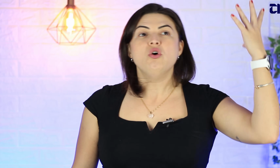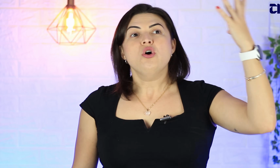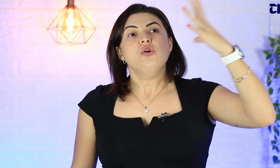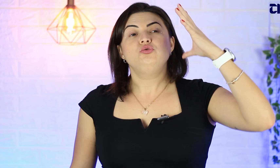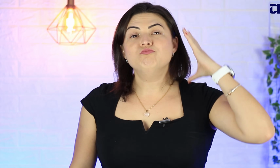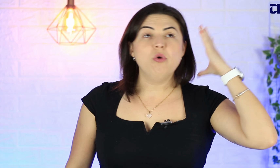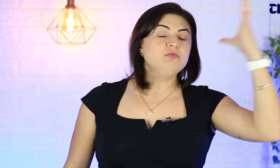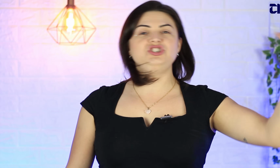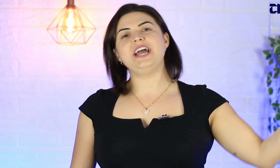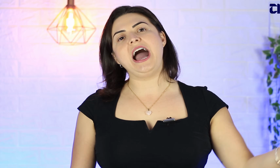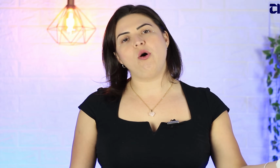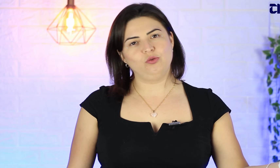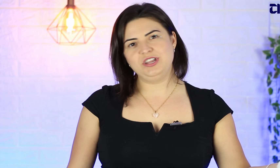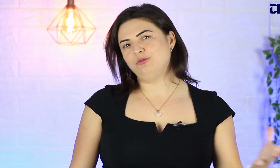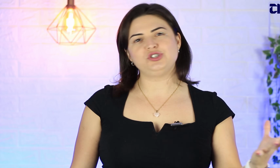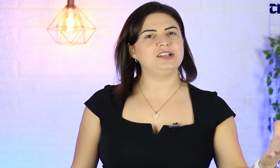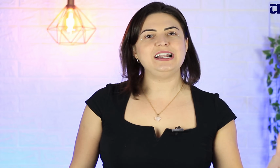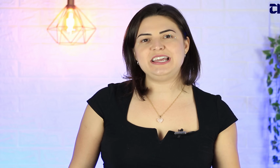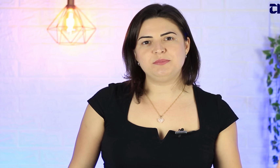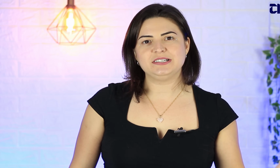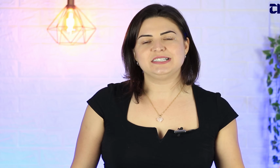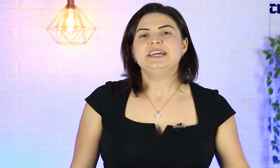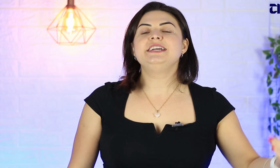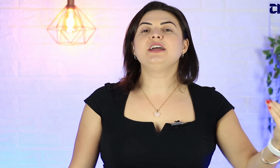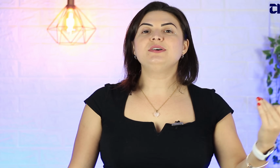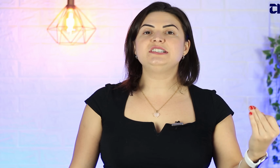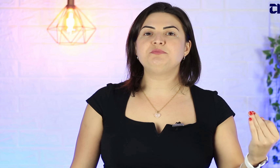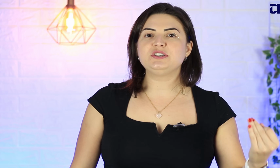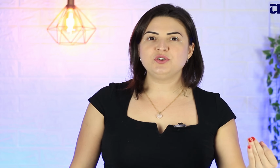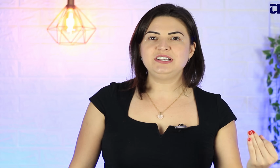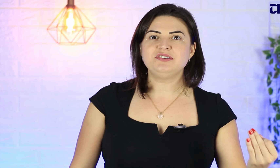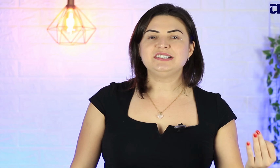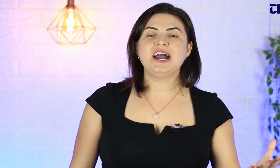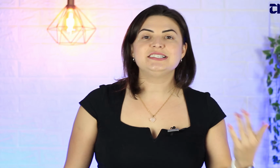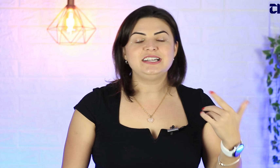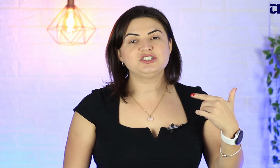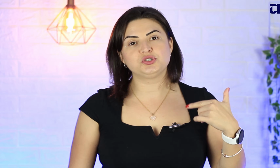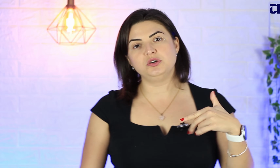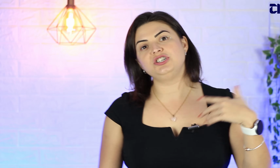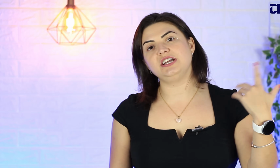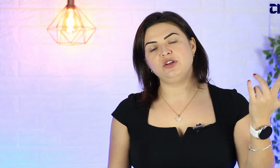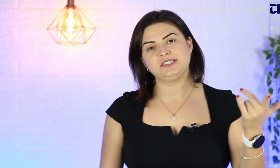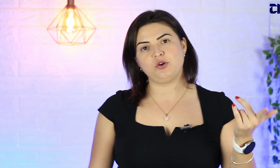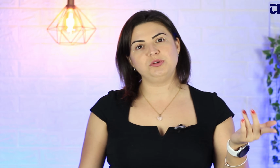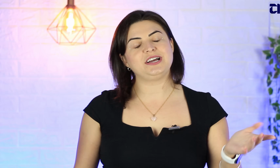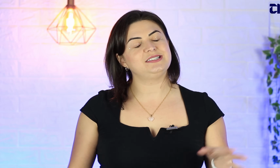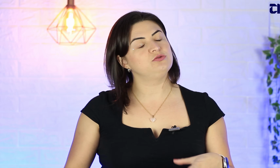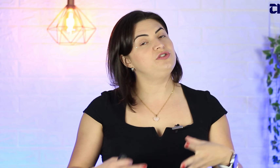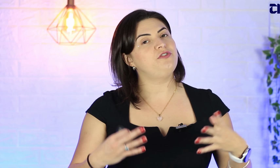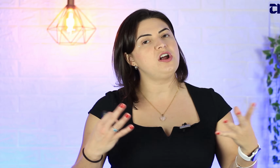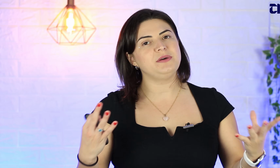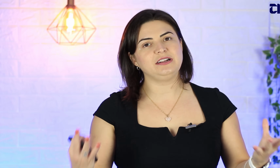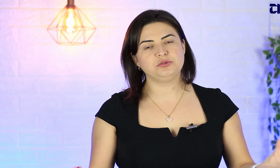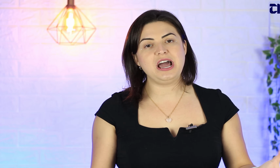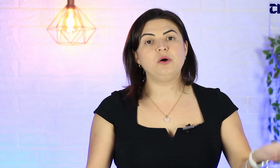mundial. Não só da Libras. Então, as expressões faciais, elas surgem na nossa comunicação de forma natural